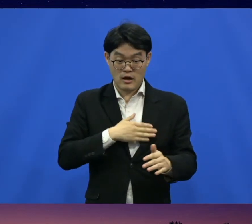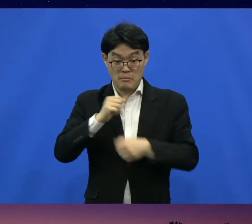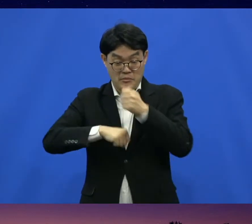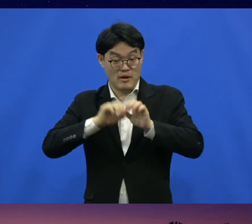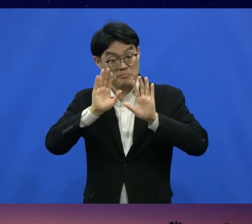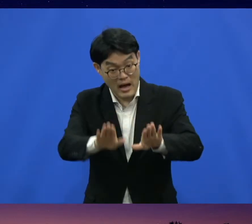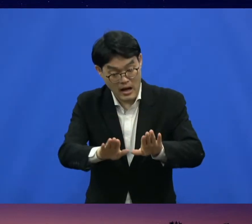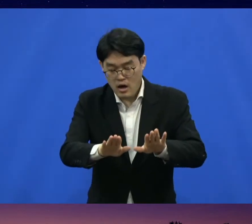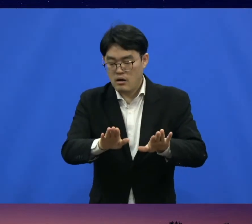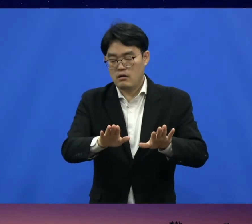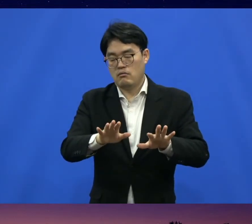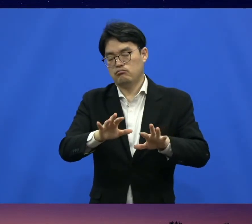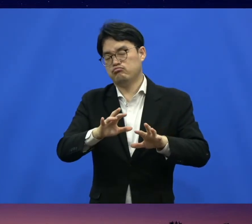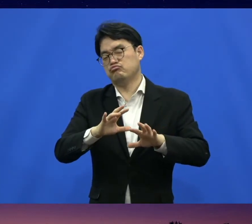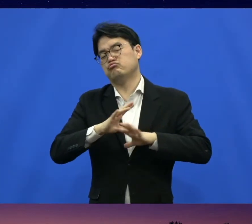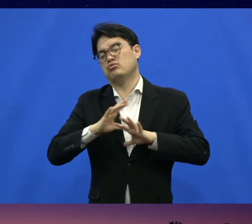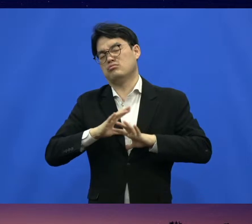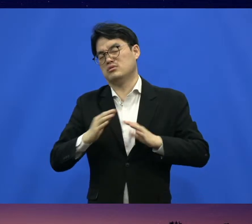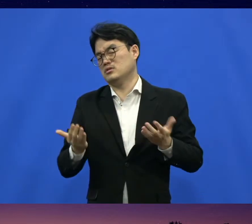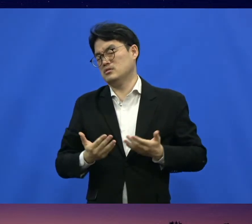하나님에 대한 두려움이 있어야 되는 거죠.